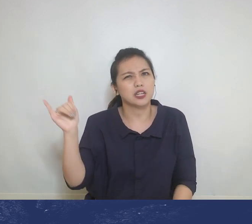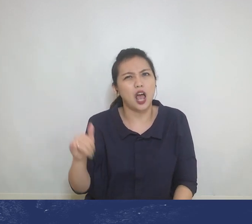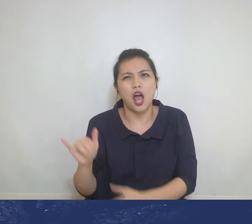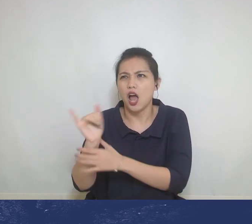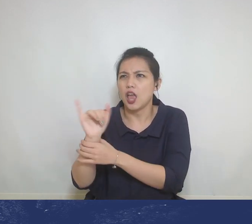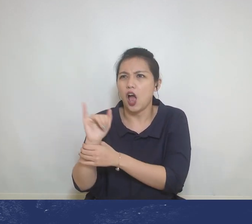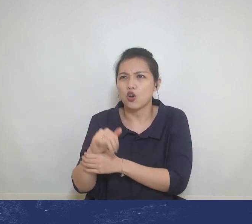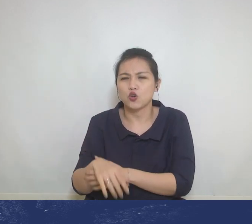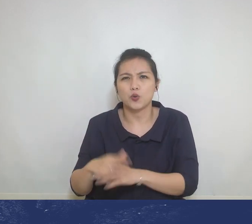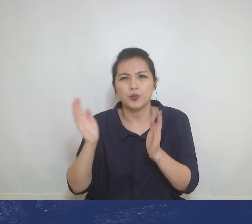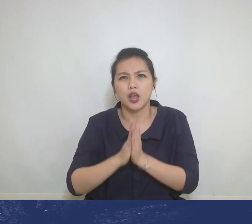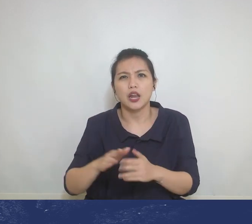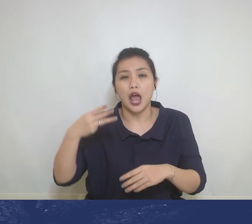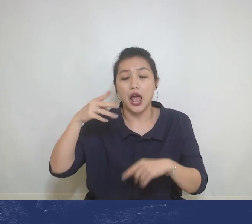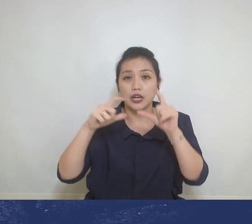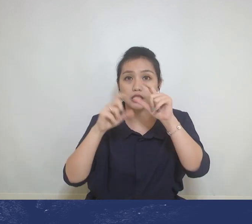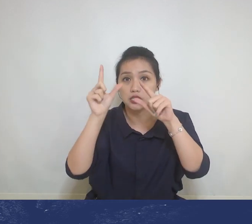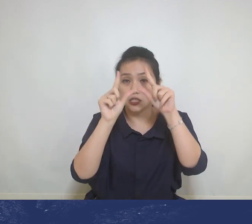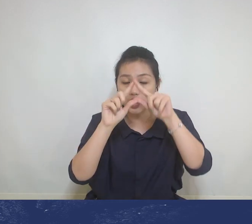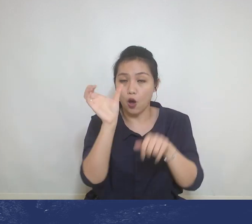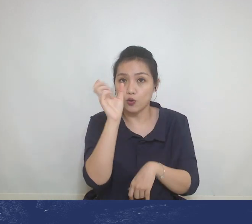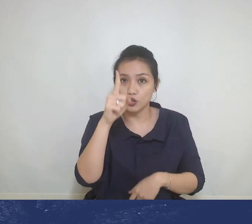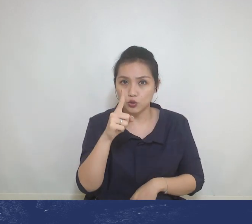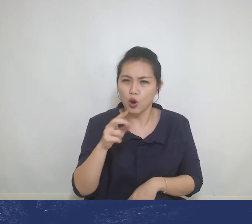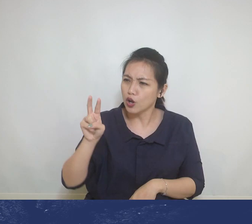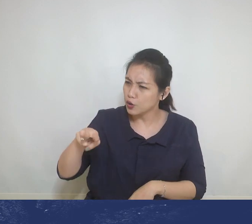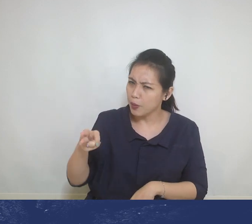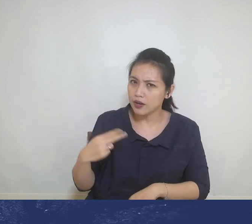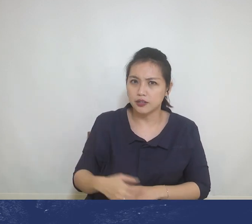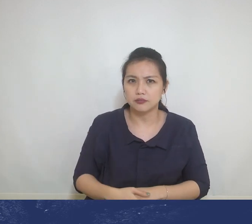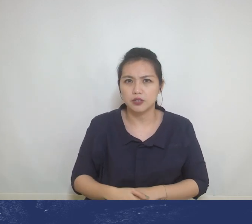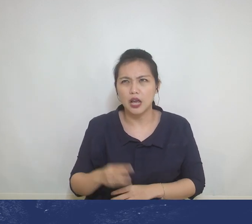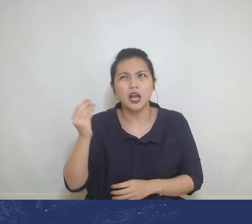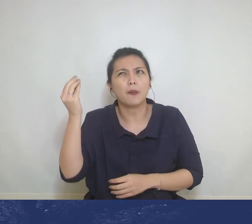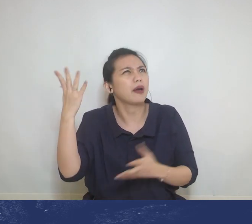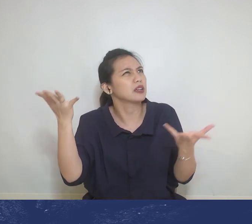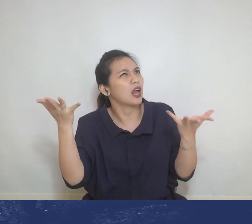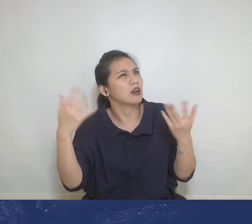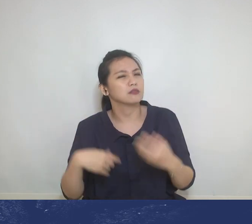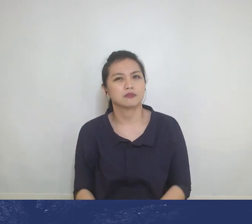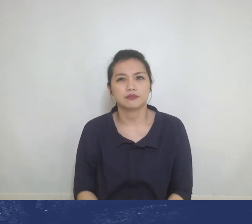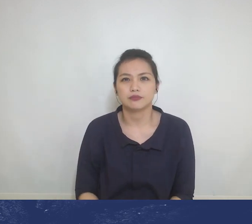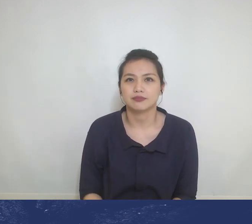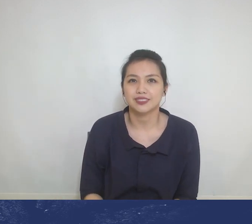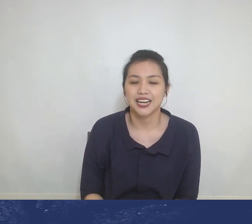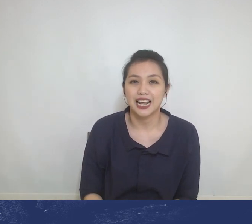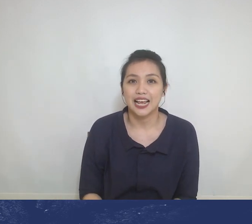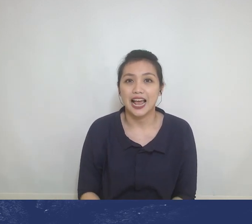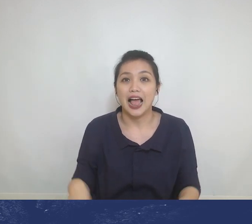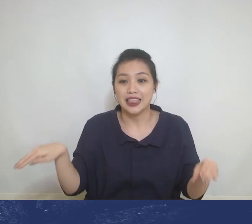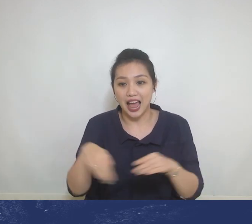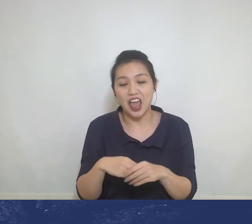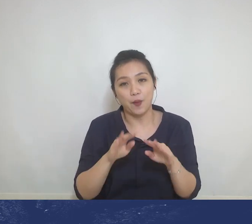benar-benar bertobat atau Esau itu benar-benar hatinya diubahkan sama Tuhan. Kayaknya kami itu gak bisa menemukan kayaknya kapan ya. Ini kan dibilang